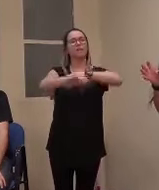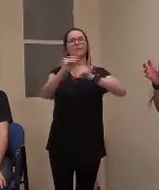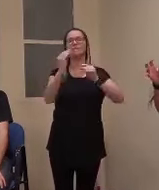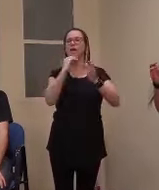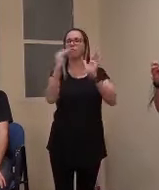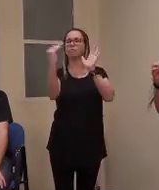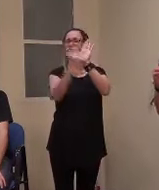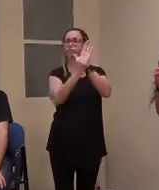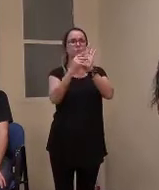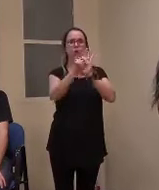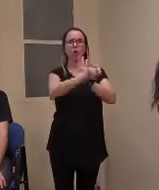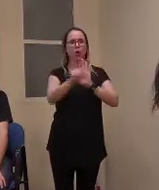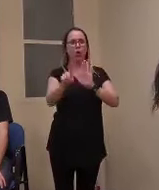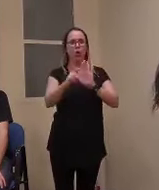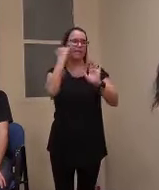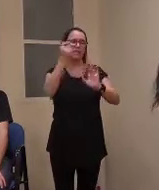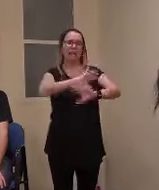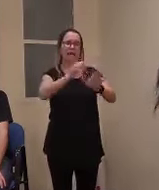cosa